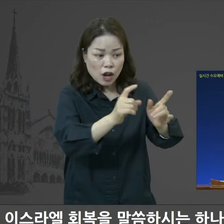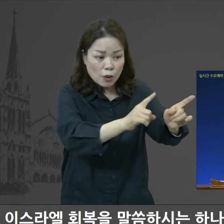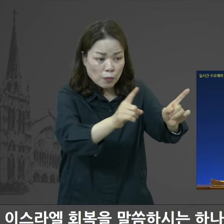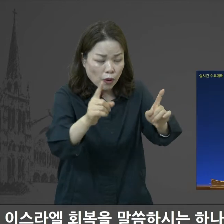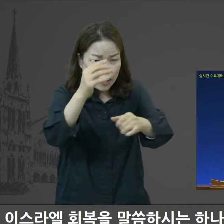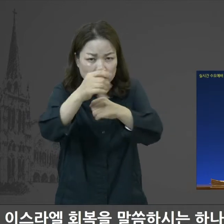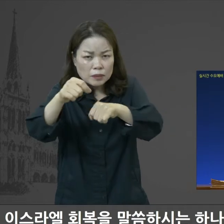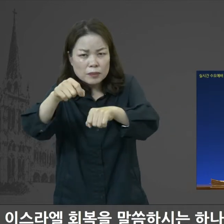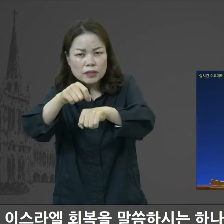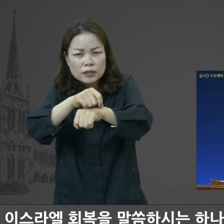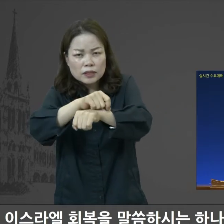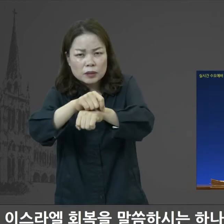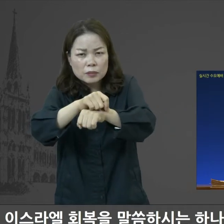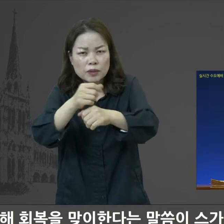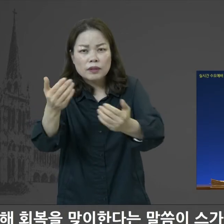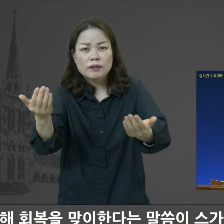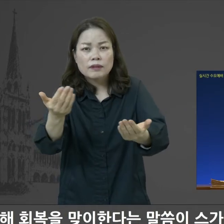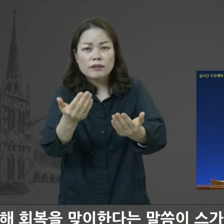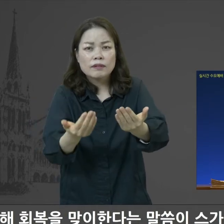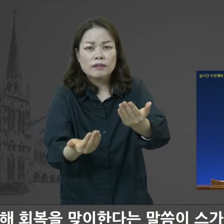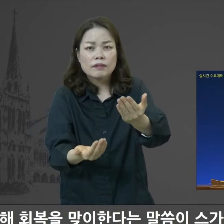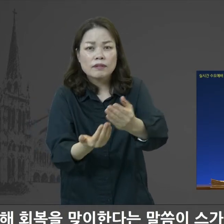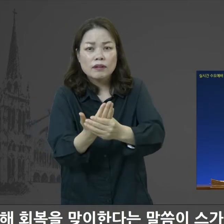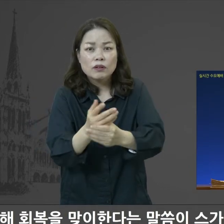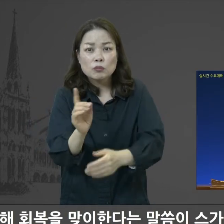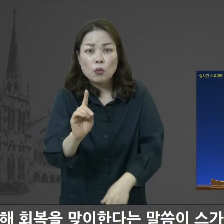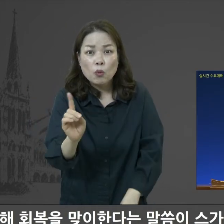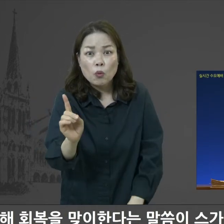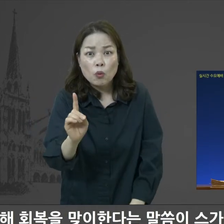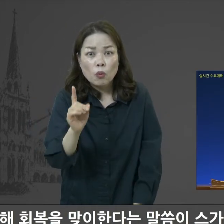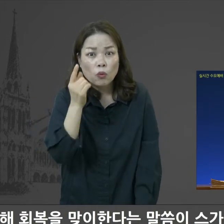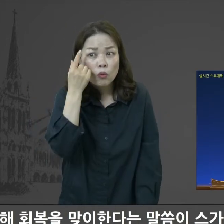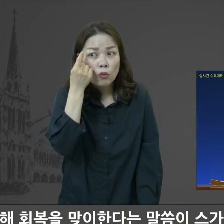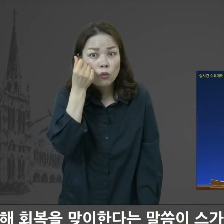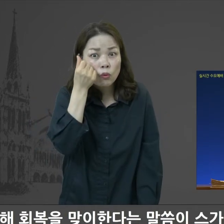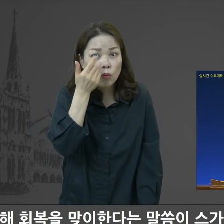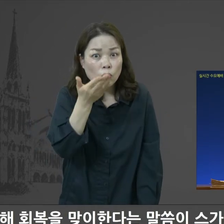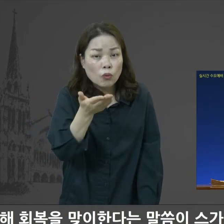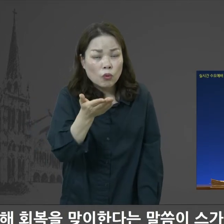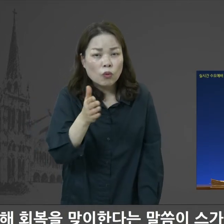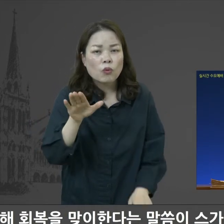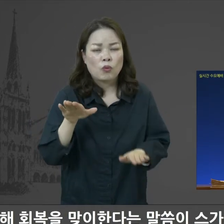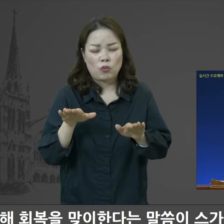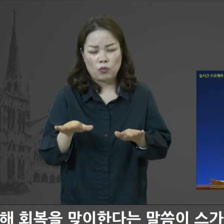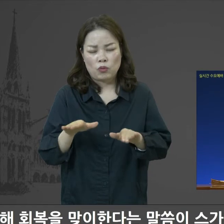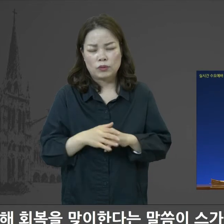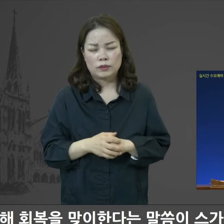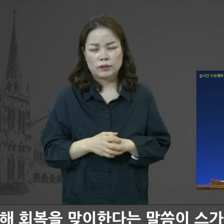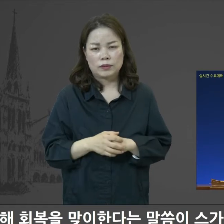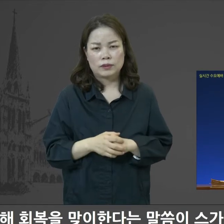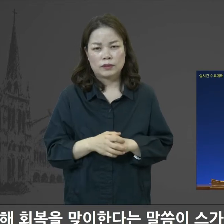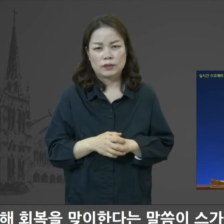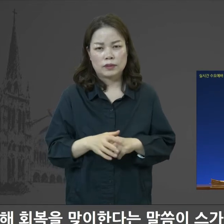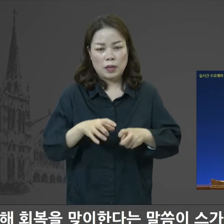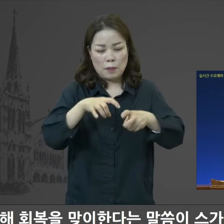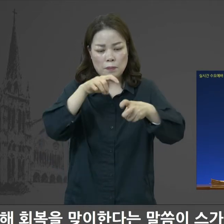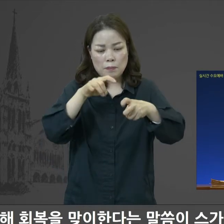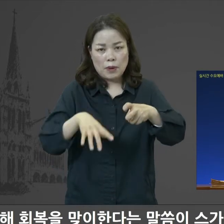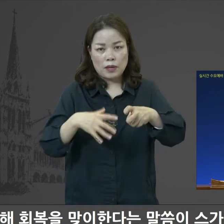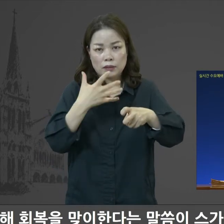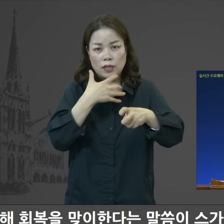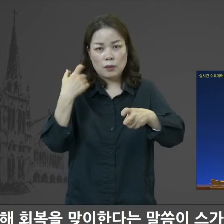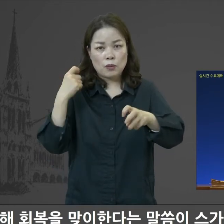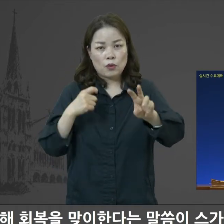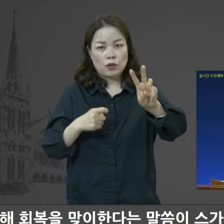하나님의 특별한 역사가 무엇일까요? 눈치채셨습니까? 바로 오늘 마태복음